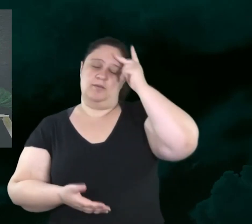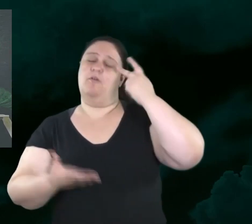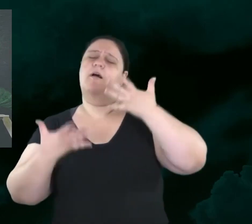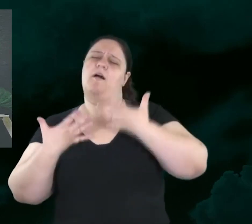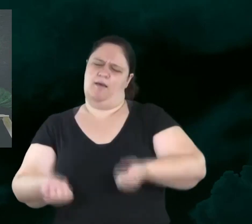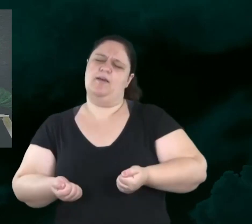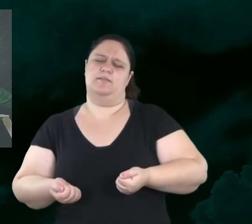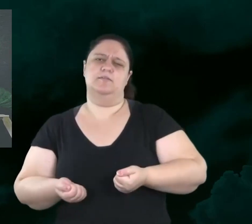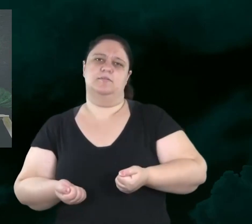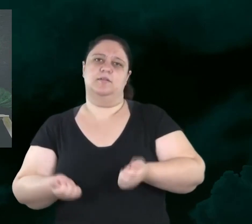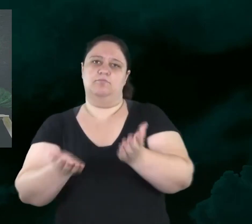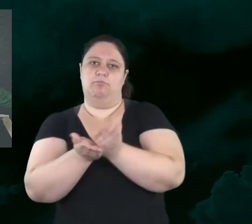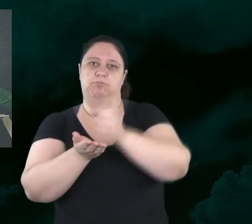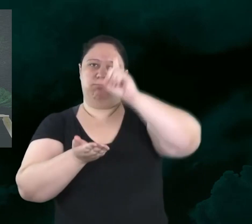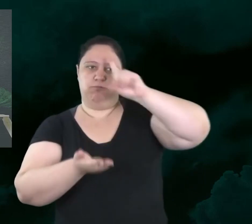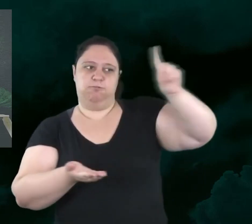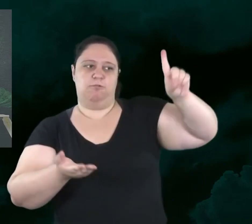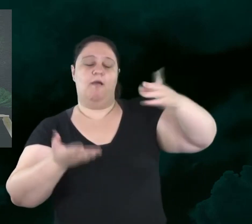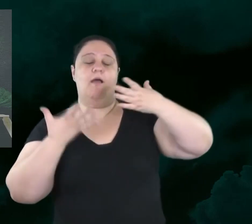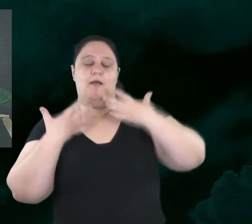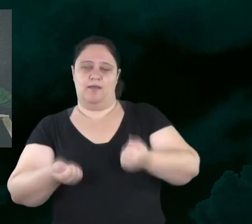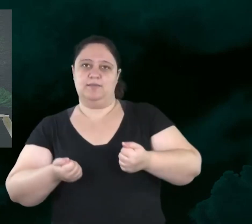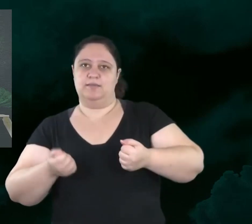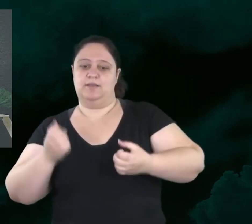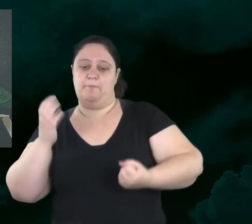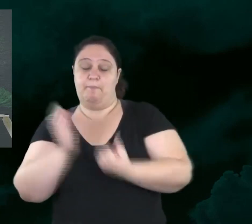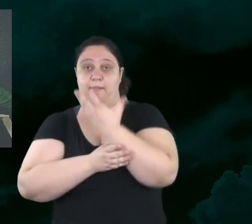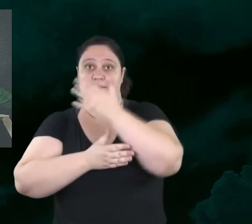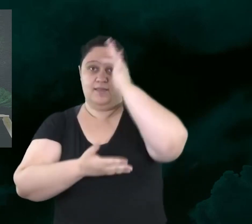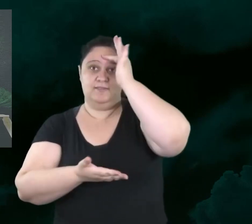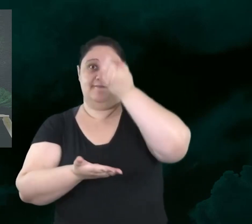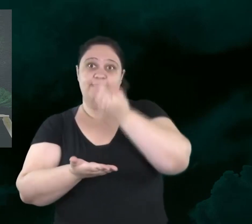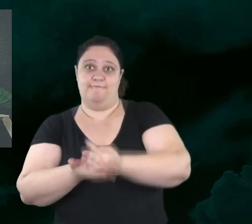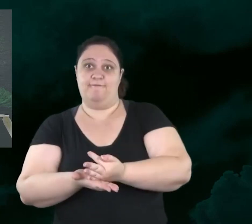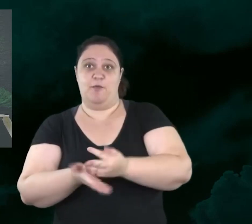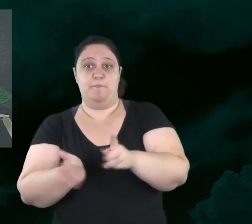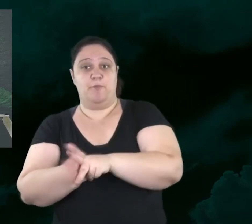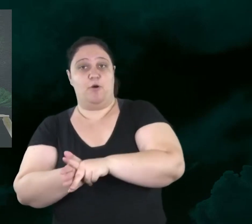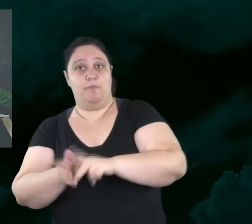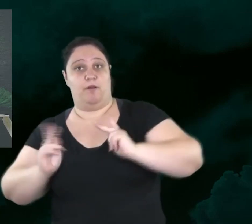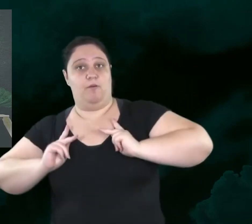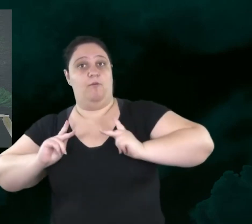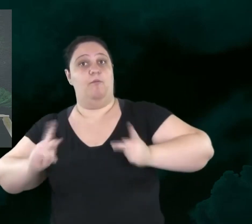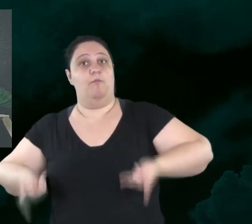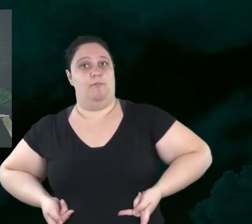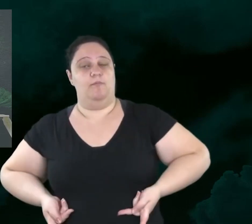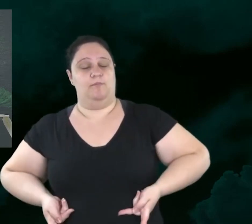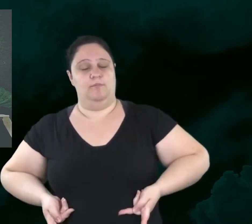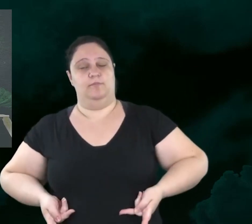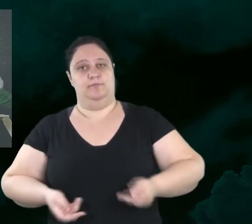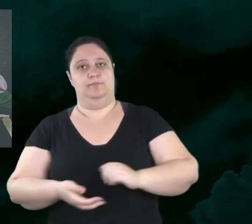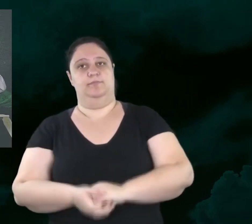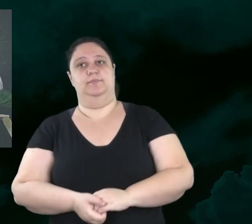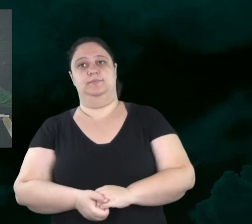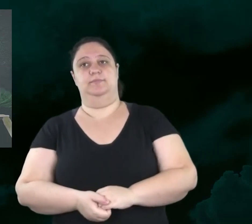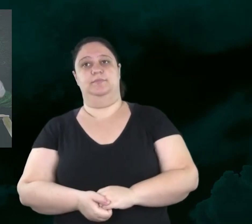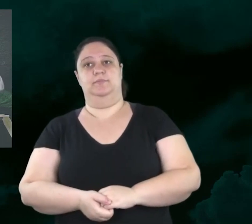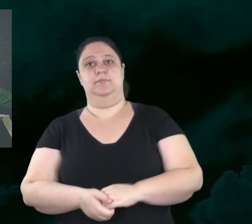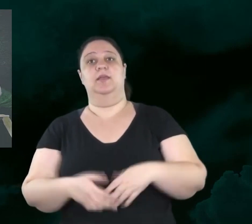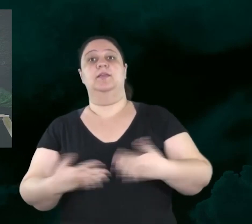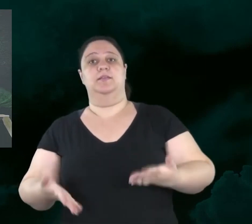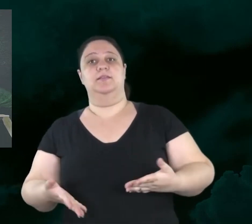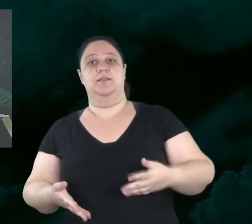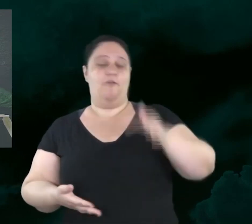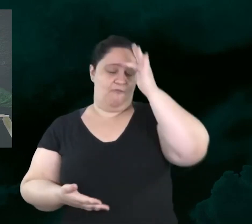Deus, surge nele a sua fé. Essa fé dele é a fé subjetiva. É essa fé que